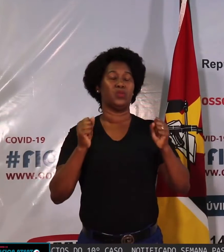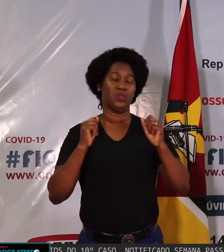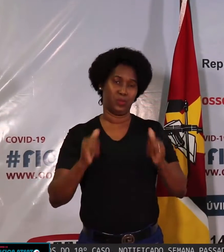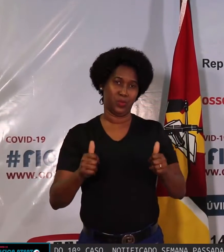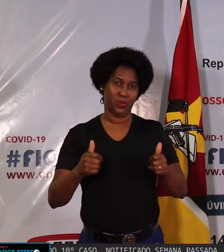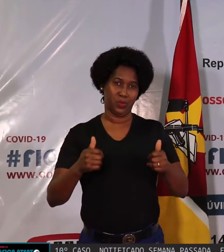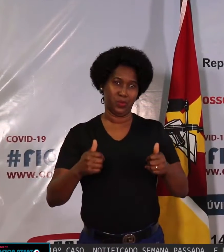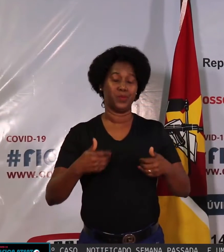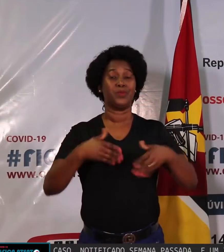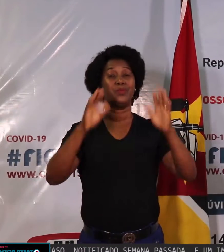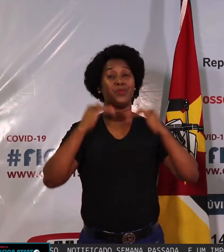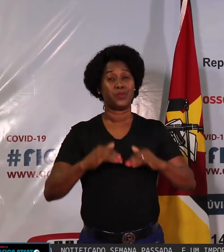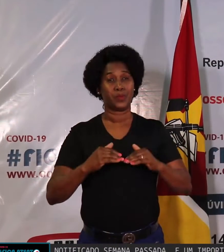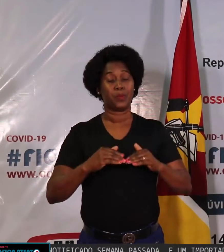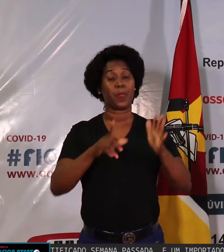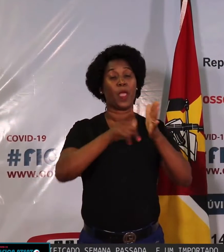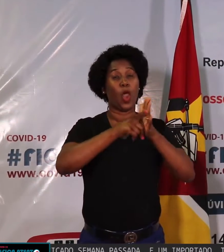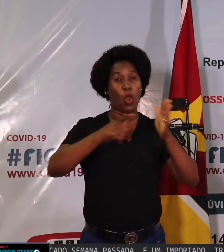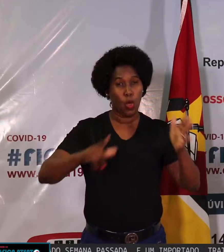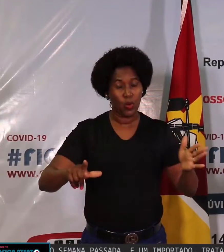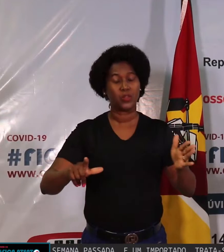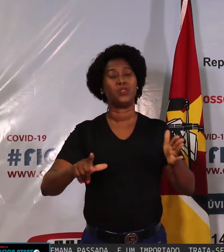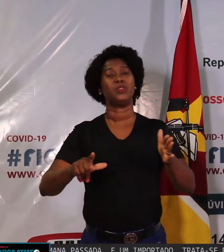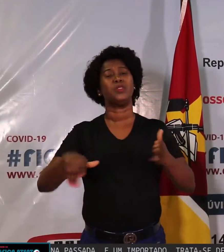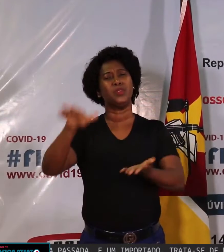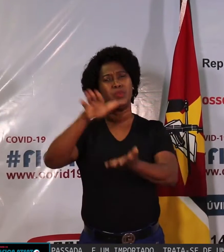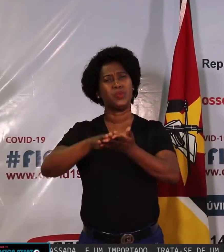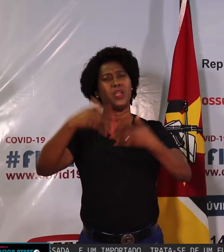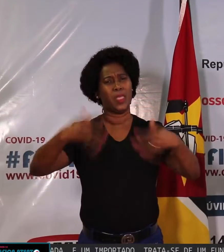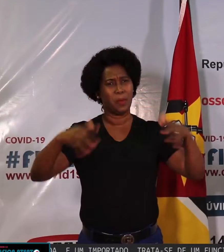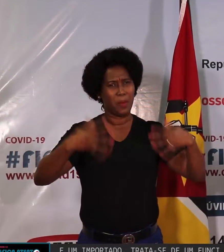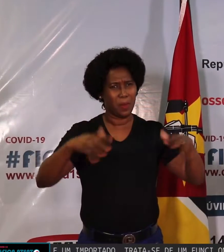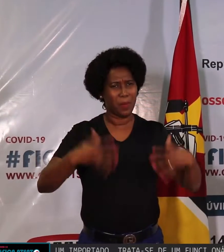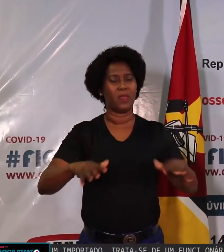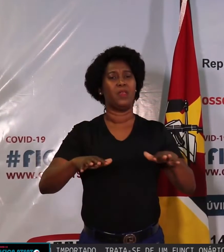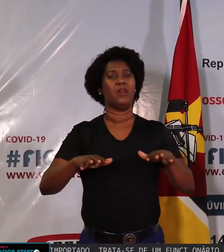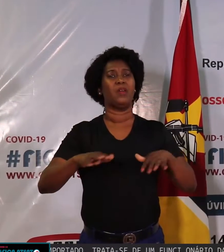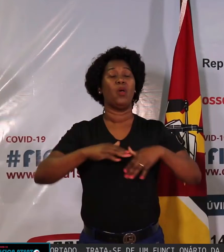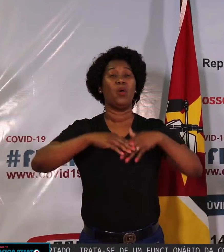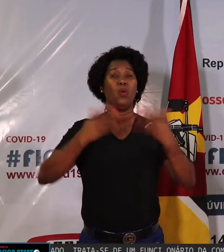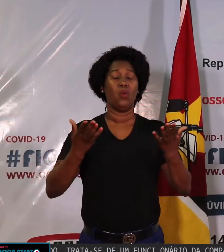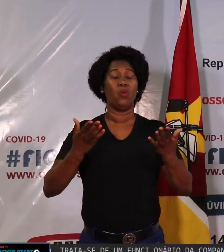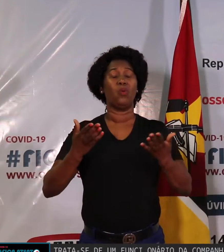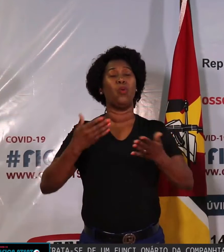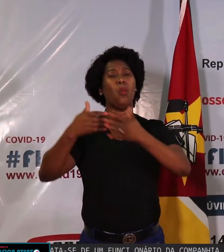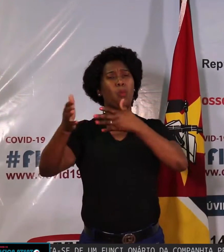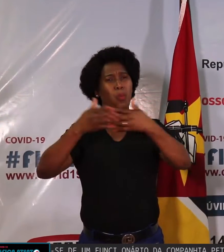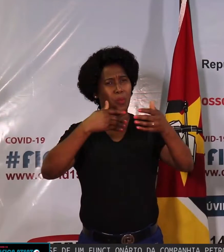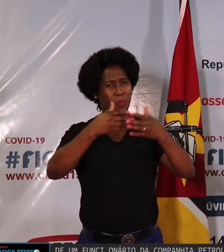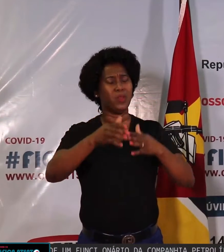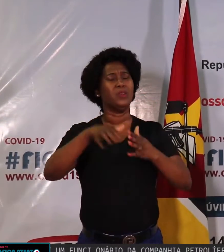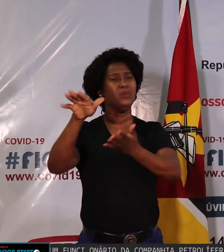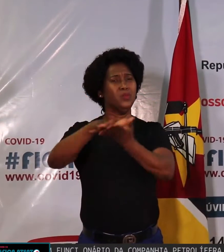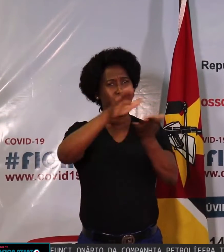Encerrar os estabelecimentos comerciais de diversão ou equiparados, ou, quando aplicável,